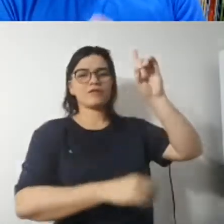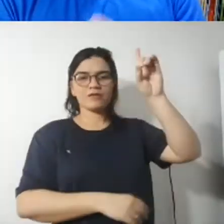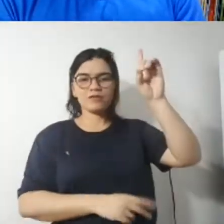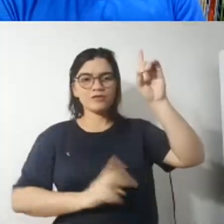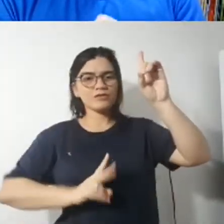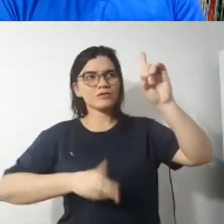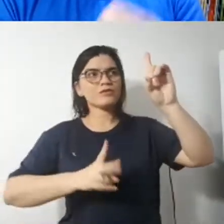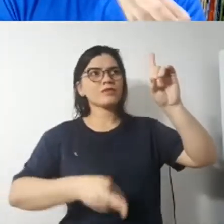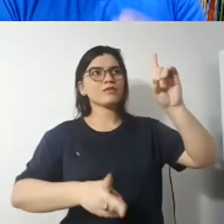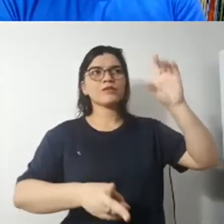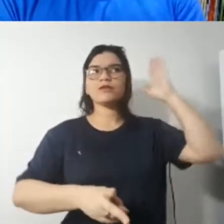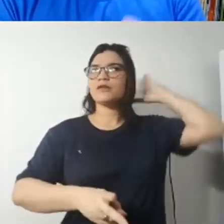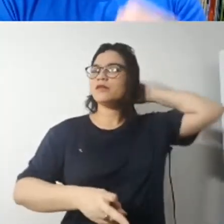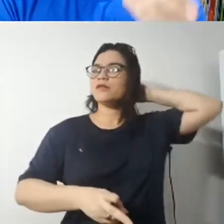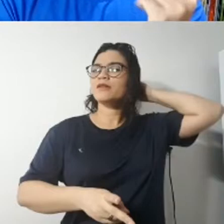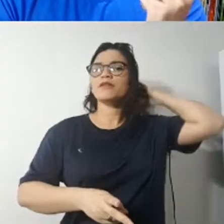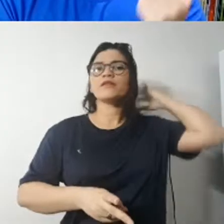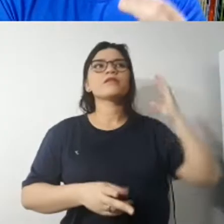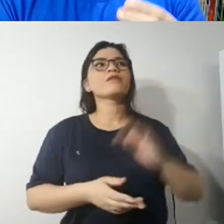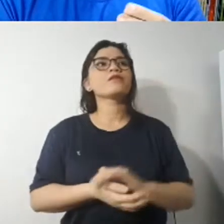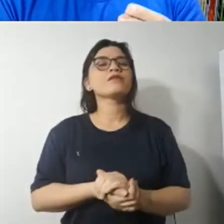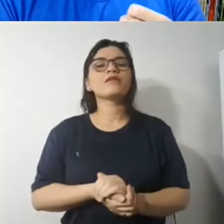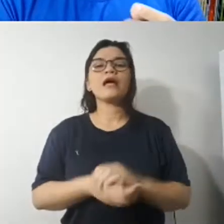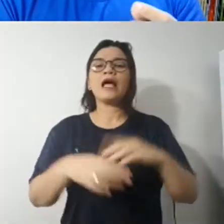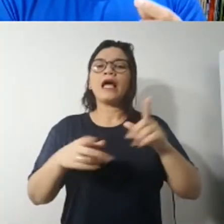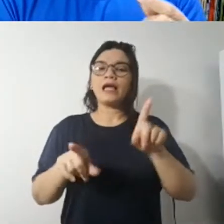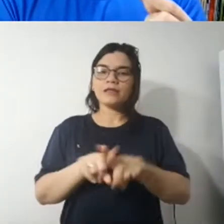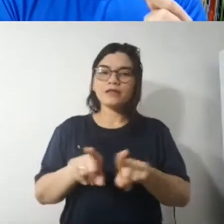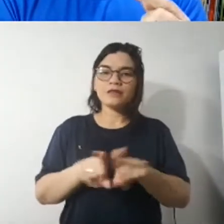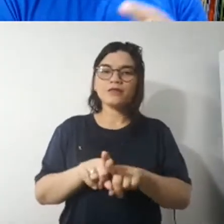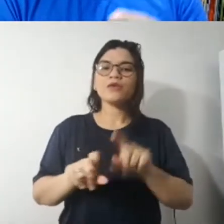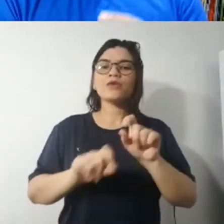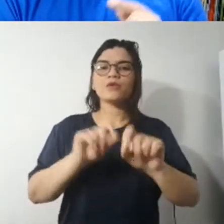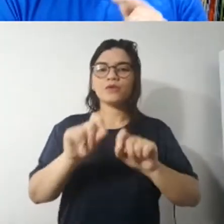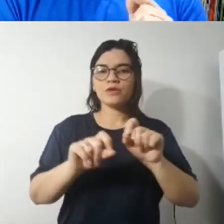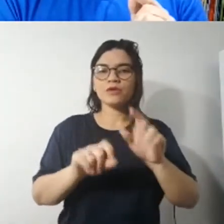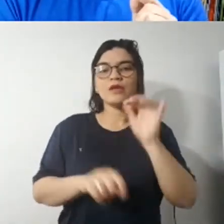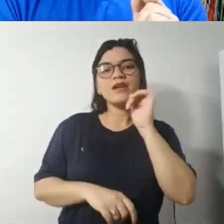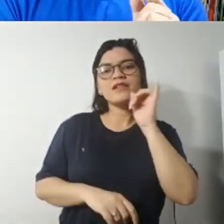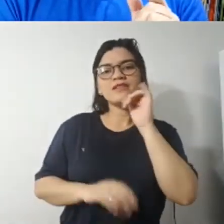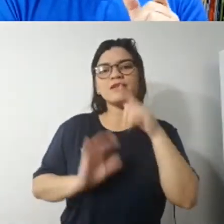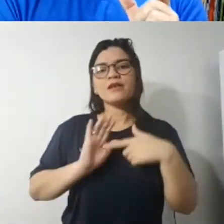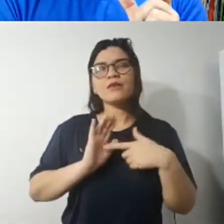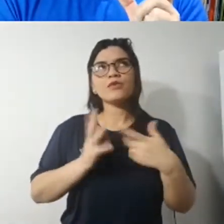vida cristã exemplar no que diz respeito a